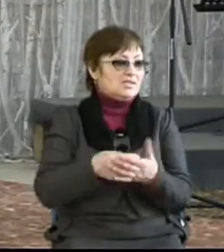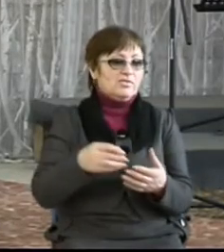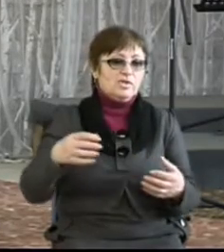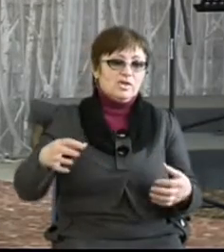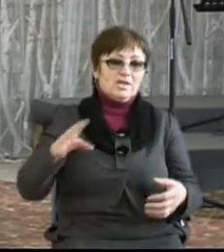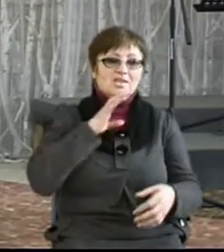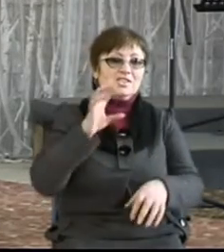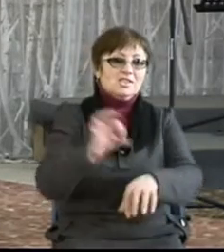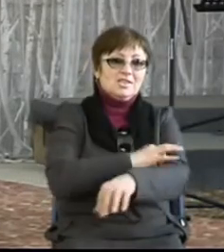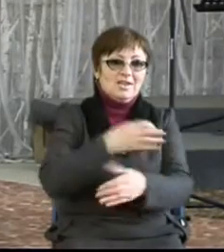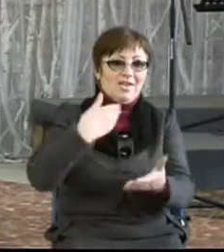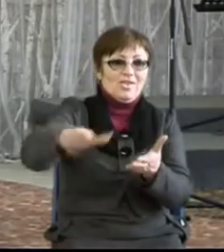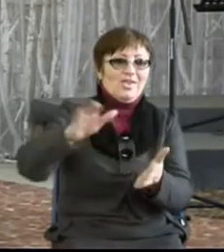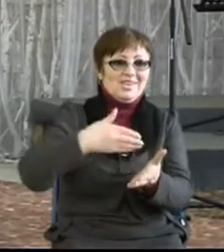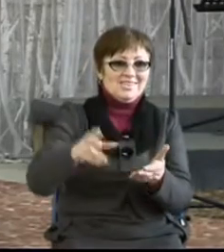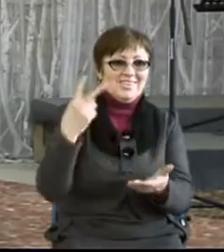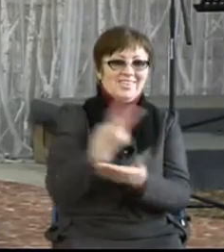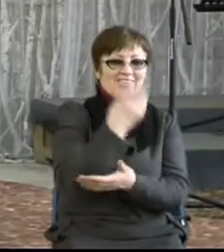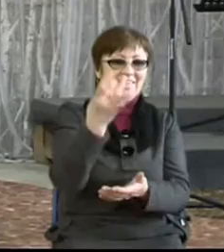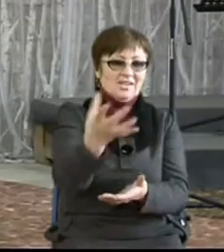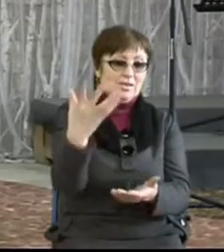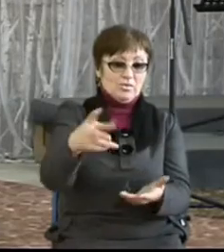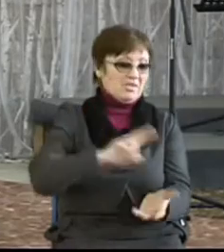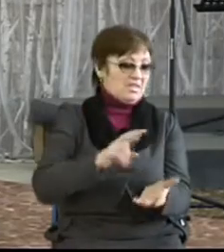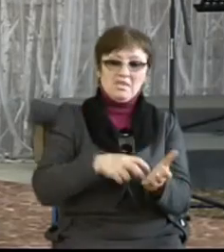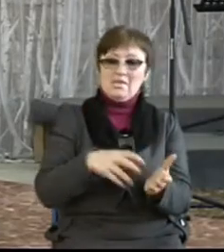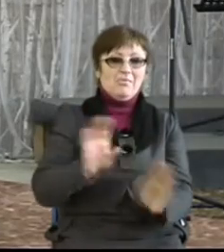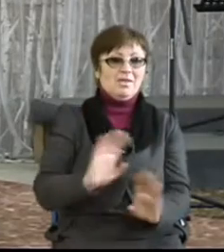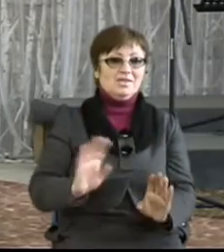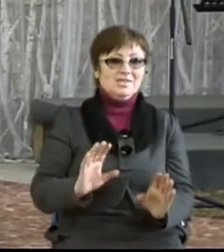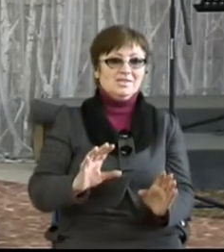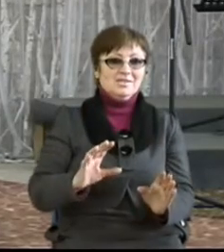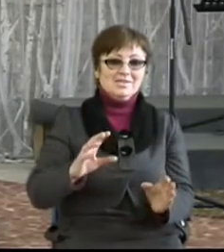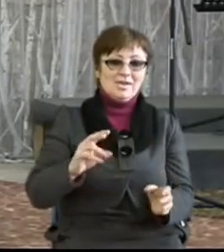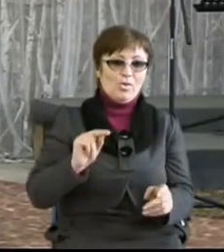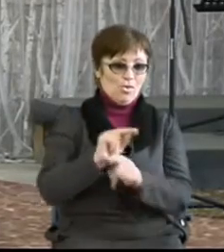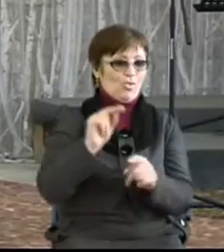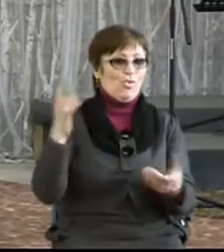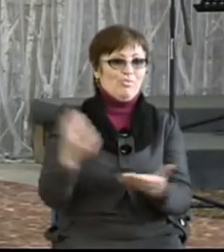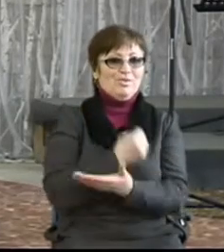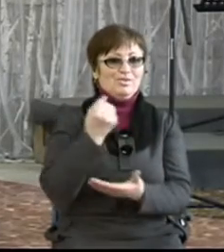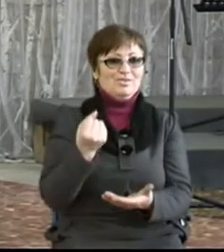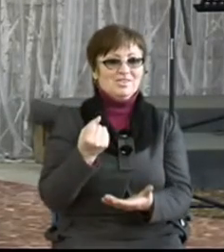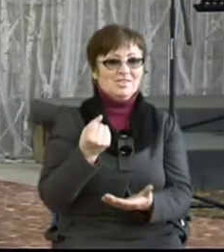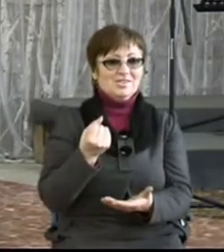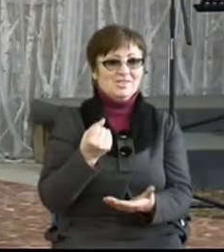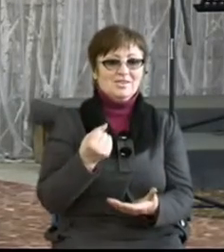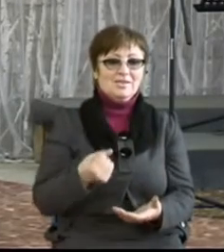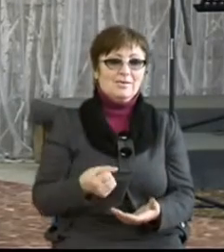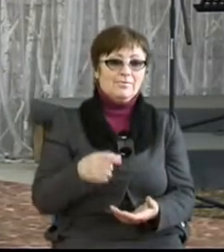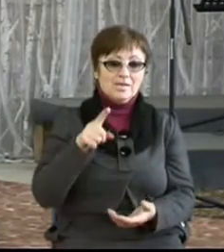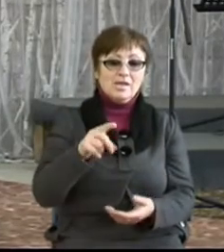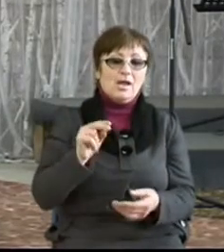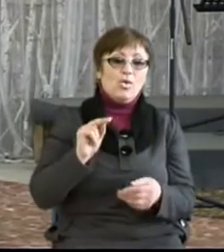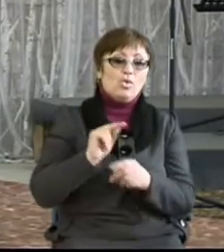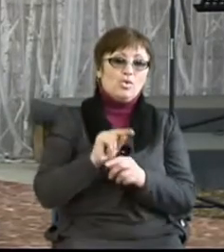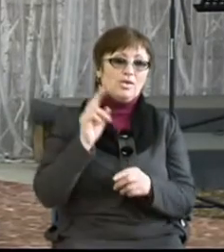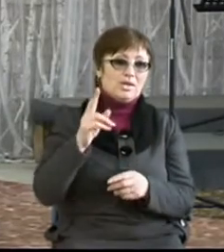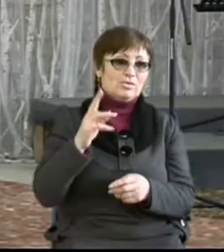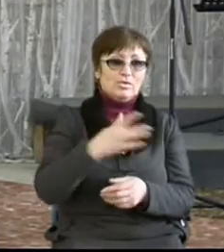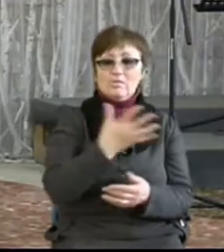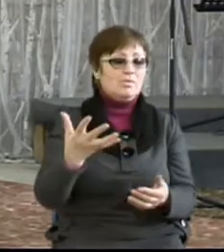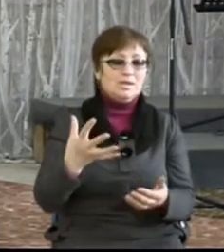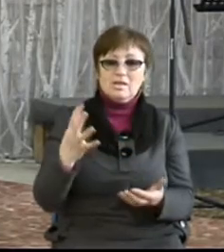в этих вопросах. Поэтому третья вещь, которую мы всегда должны помнить, что те уроки, которые мы не прошли в своей жизни, Бог будет их